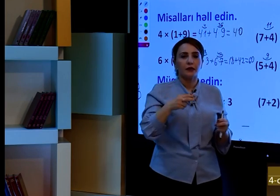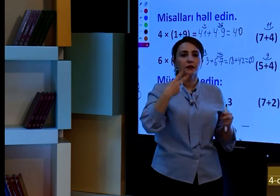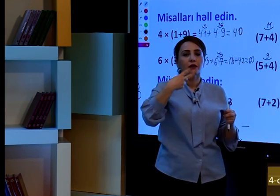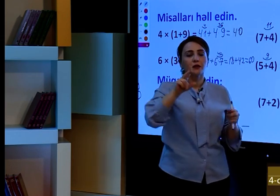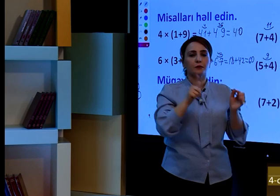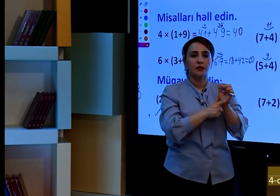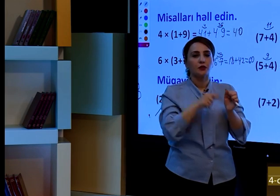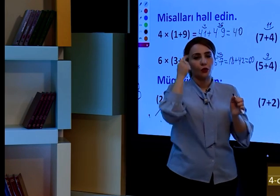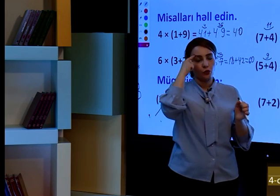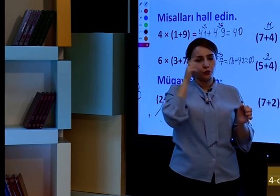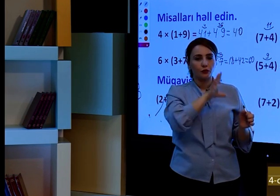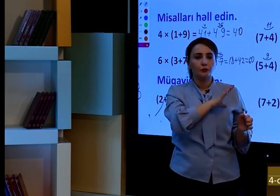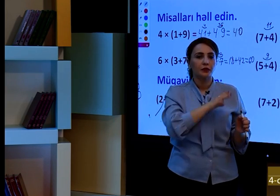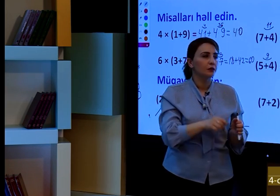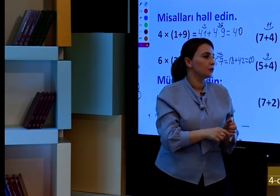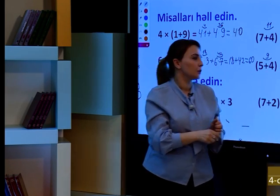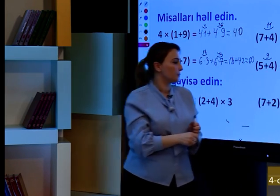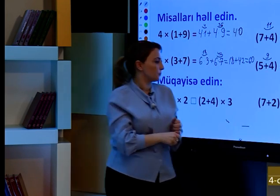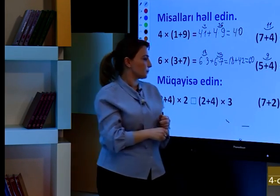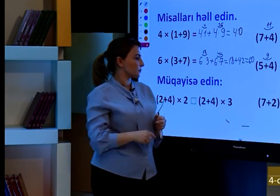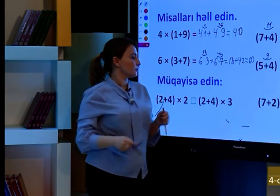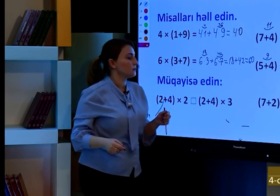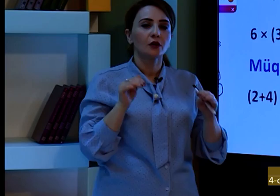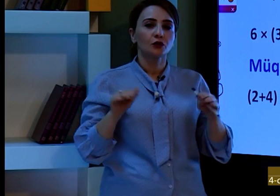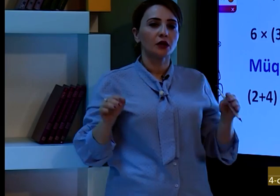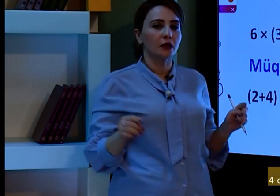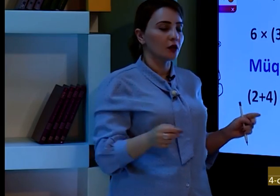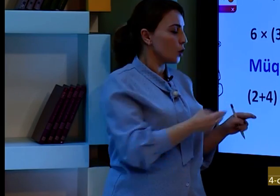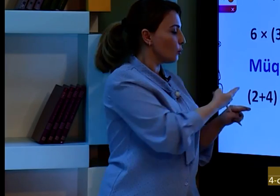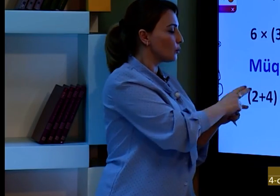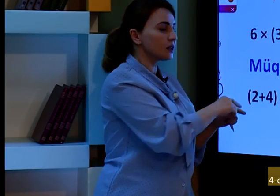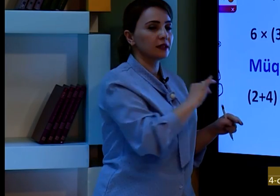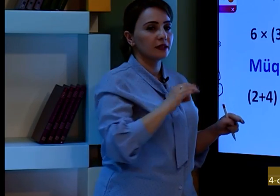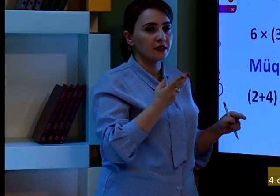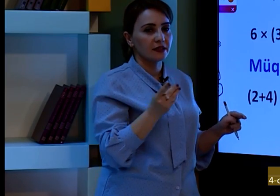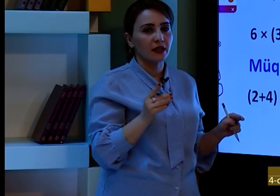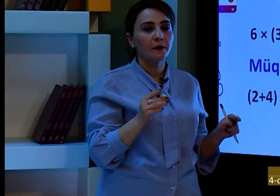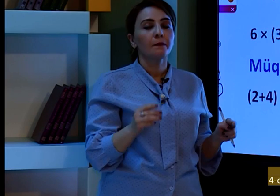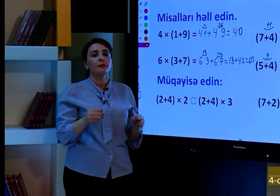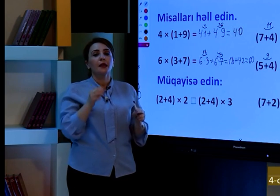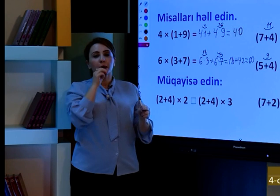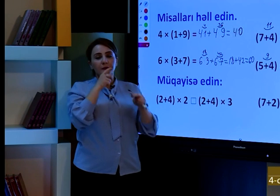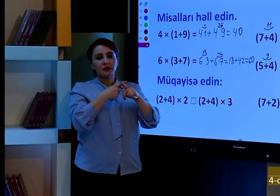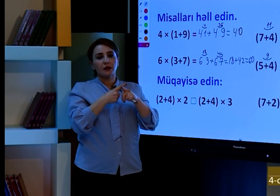Bərabərdir 27 olduğunu bilirik. Uşaqlar, burada isə